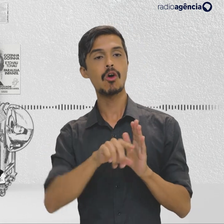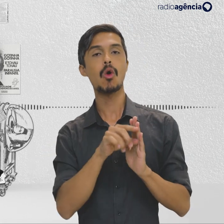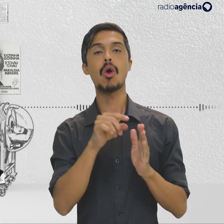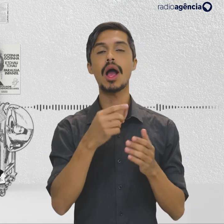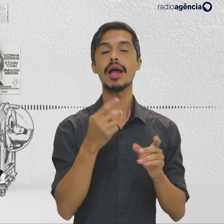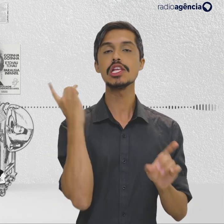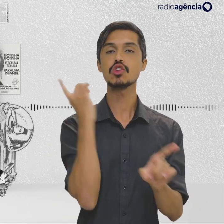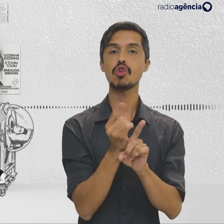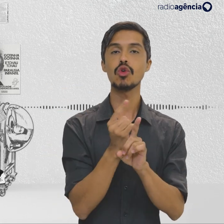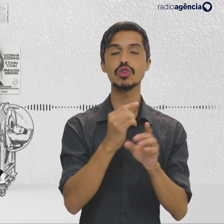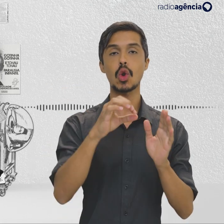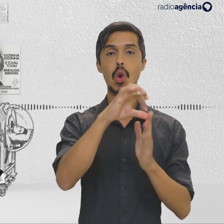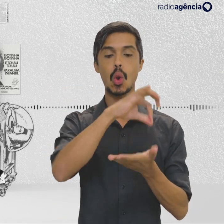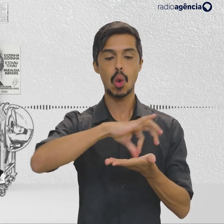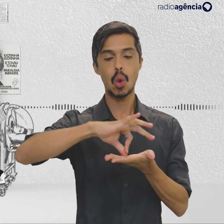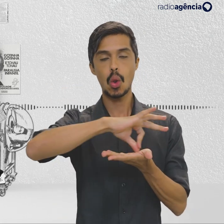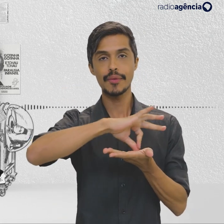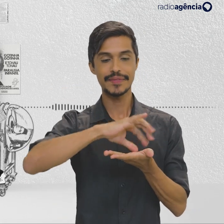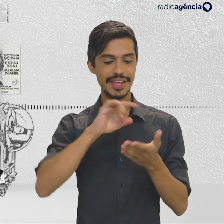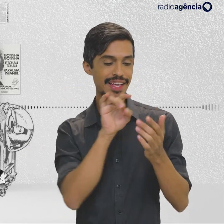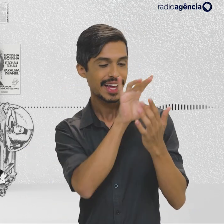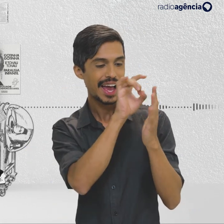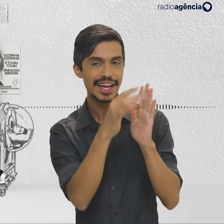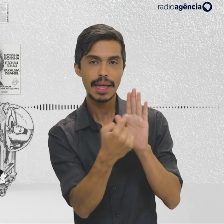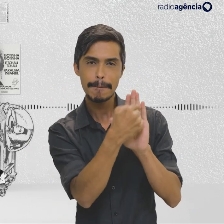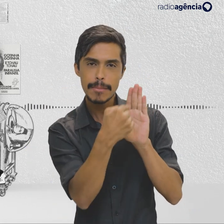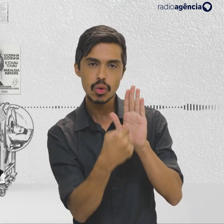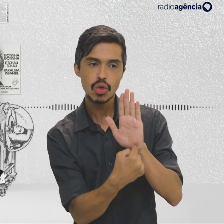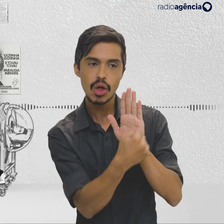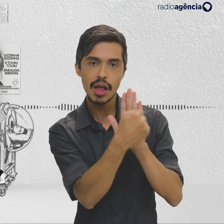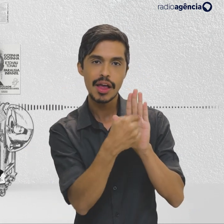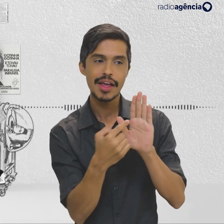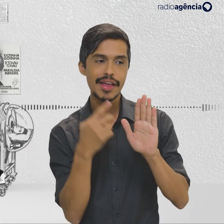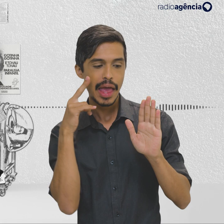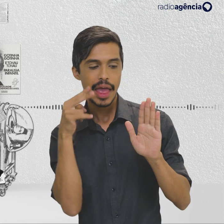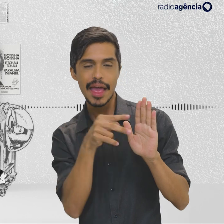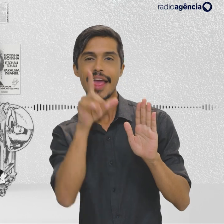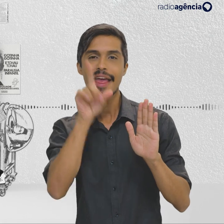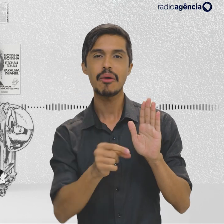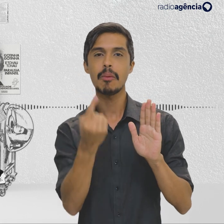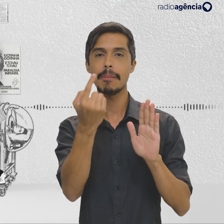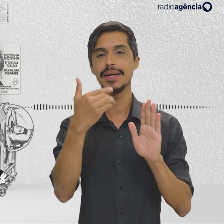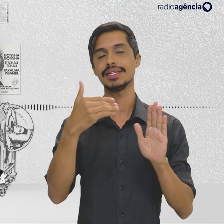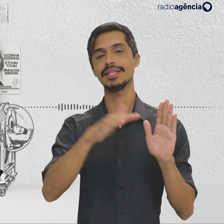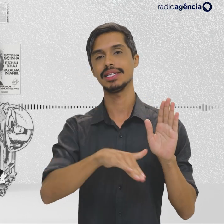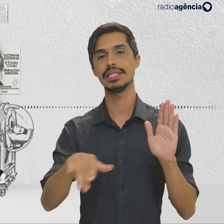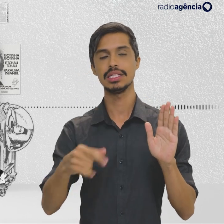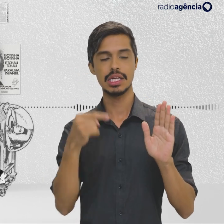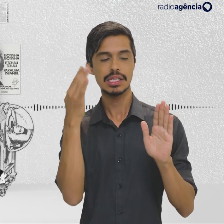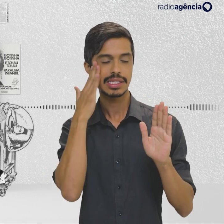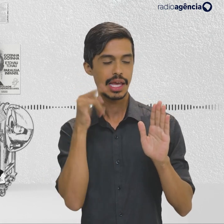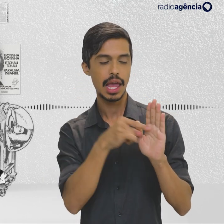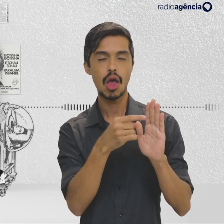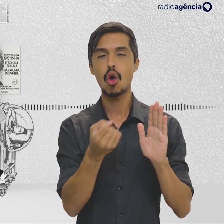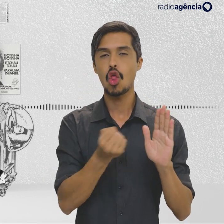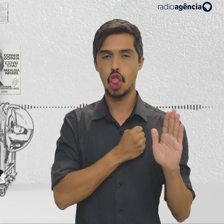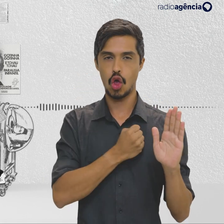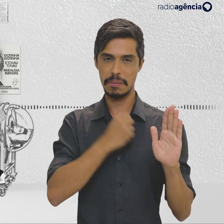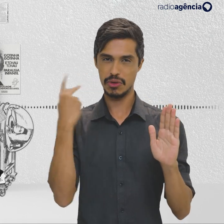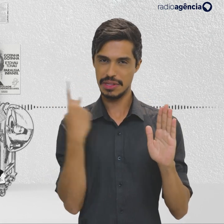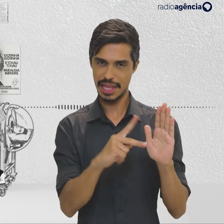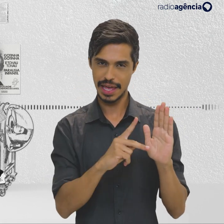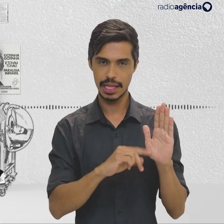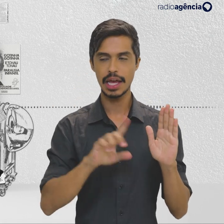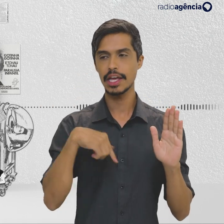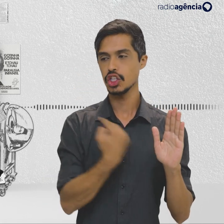elas no mapa aqui cada pontinho desse é uma criança eu consigo saber que essa criança aqui tem esse o número do prontuário